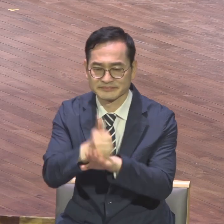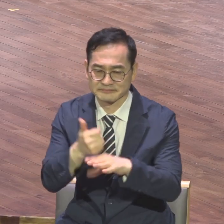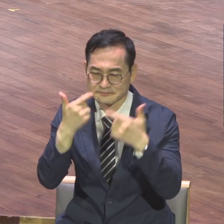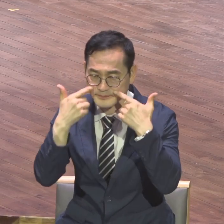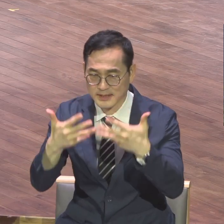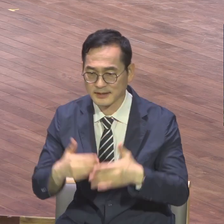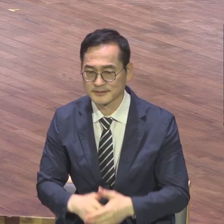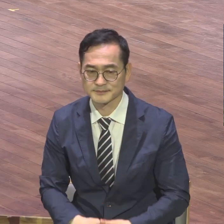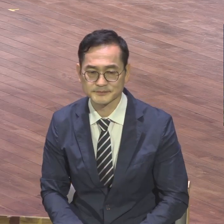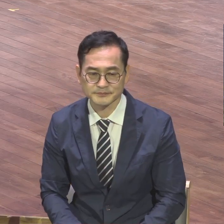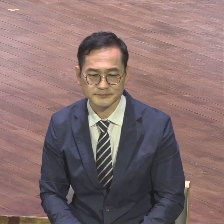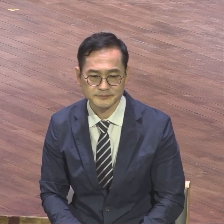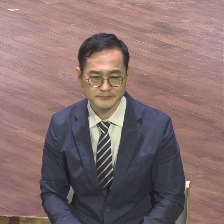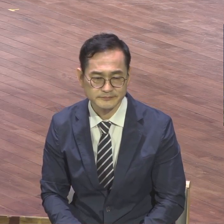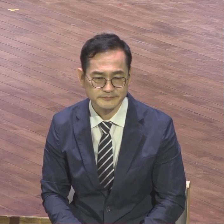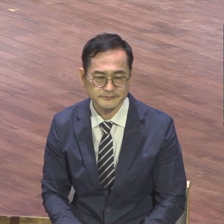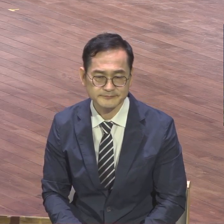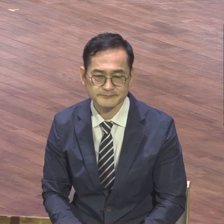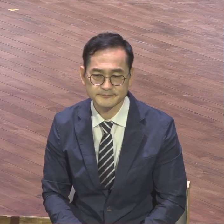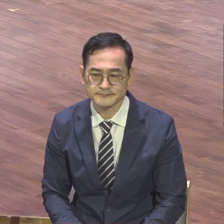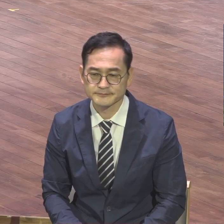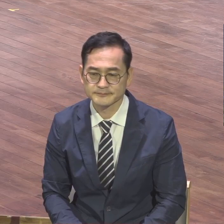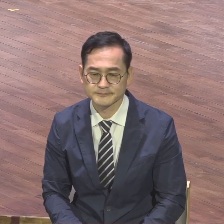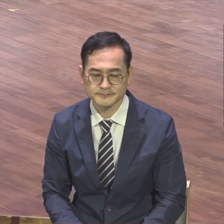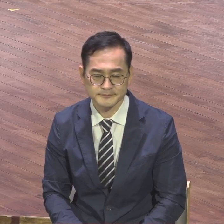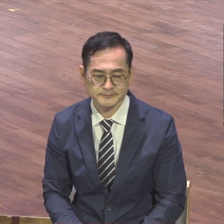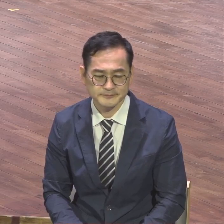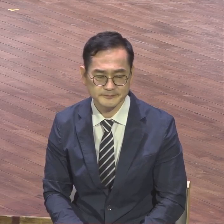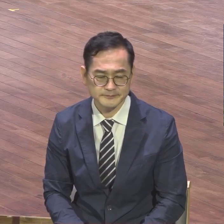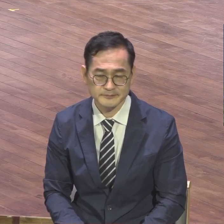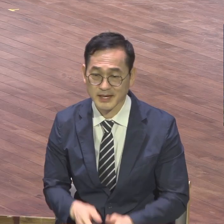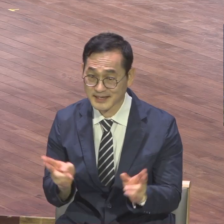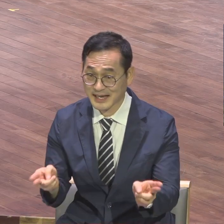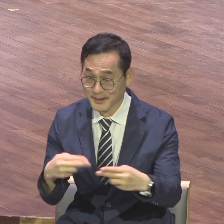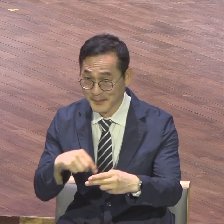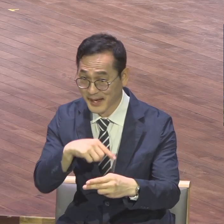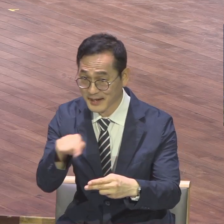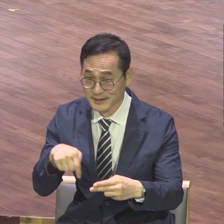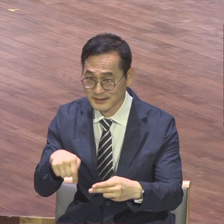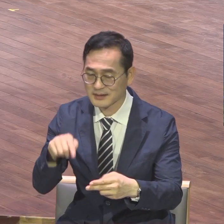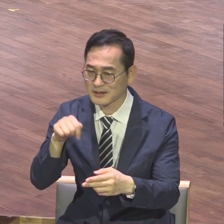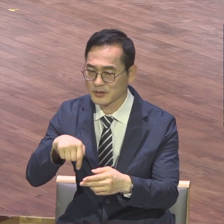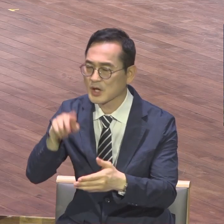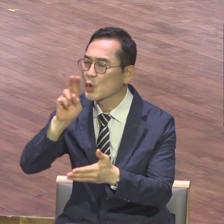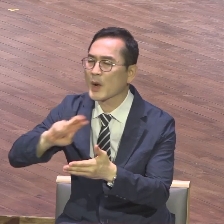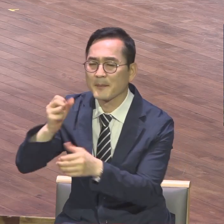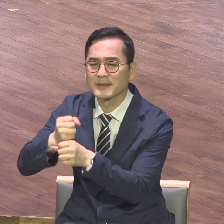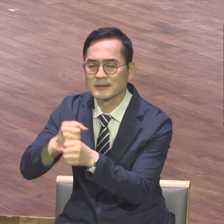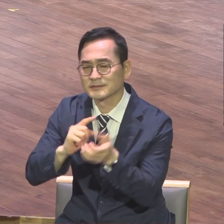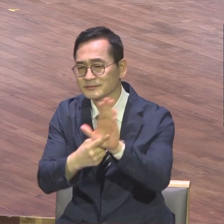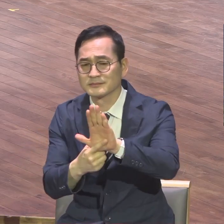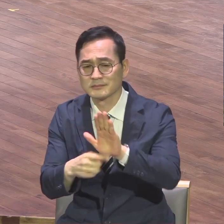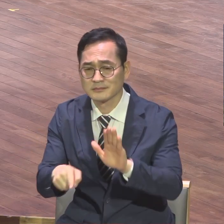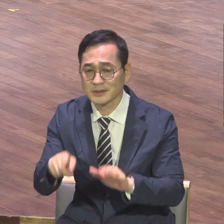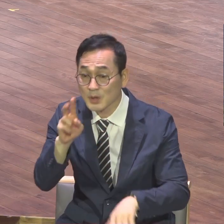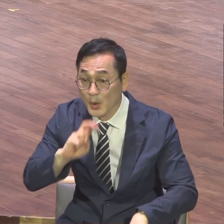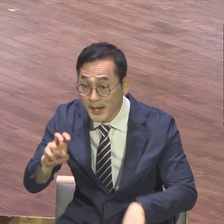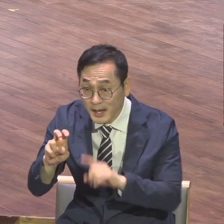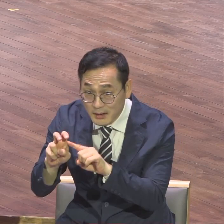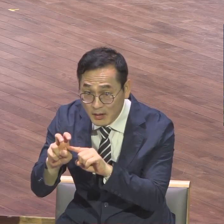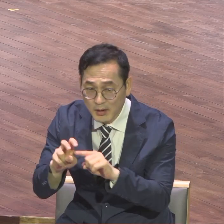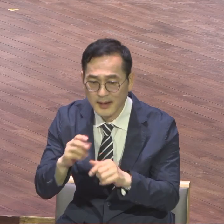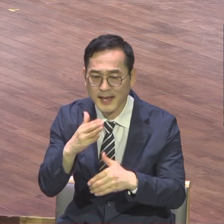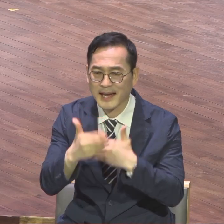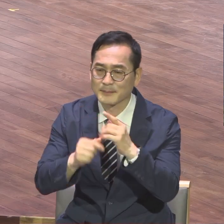이 다락방 찬양은 다 메시지예요. 메시지. 그냥 노래를 위한 노래가 아니에요. 여러분 가슴 속에 각인되길